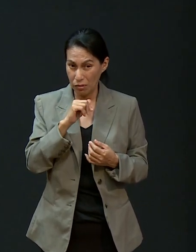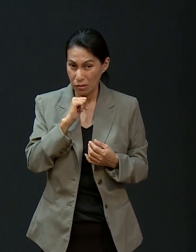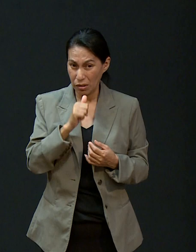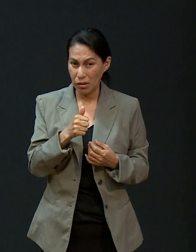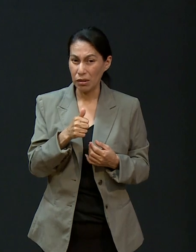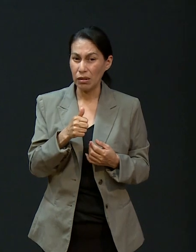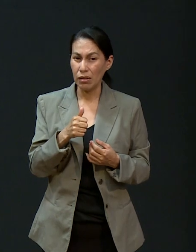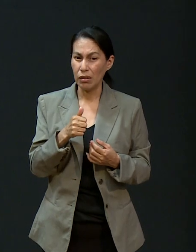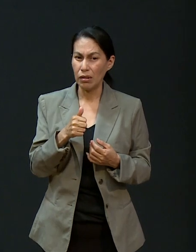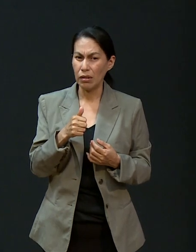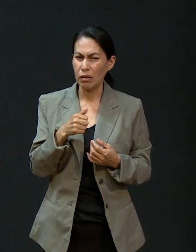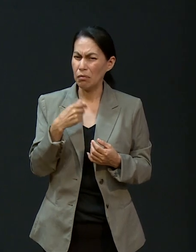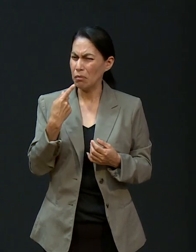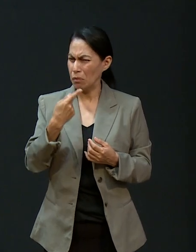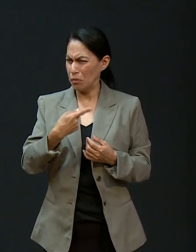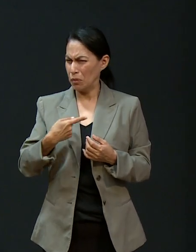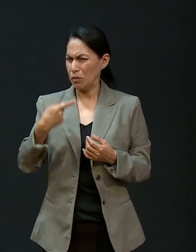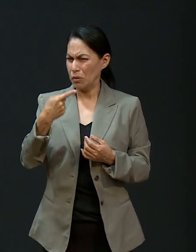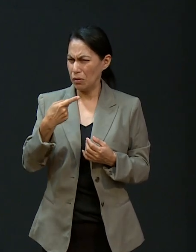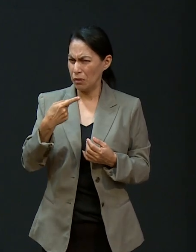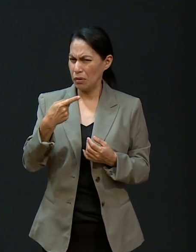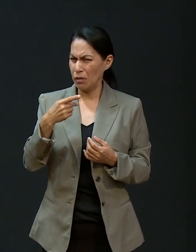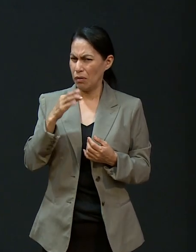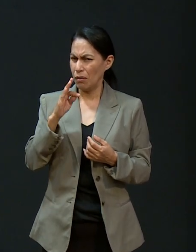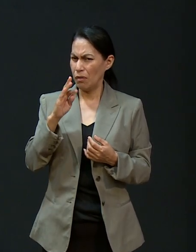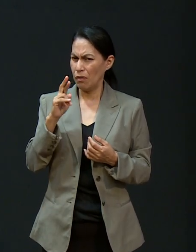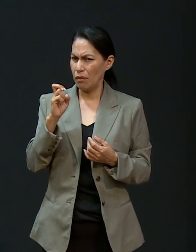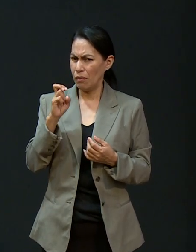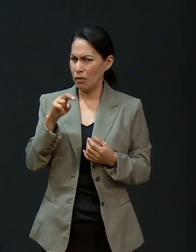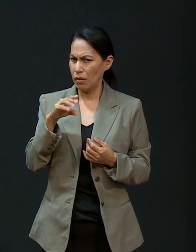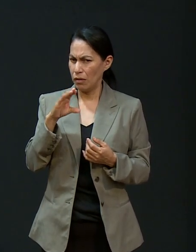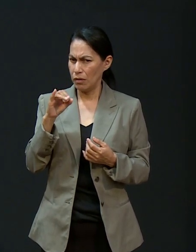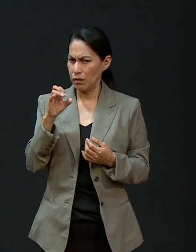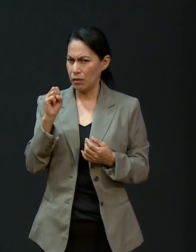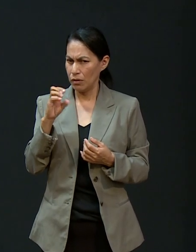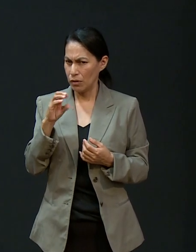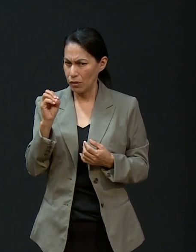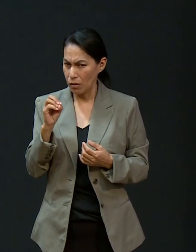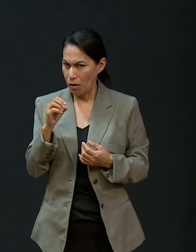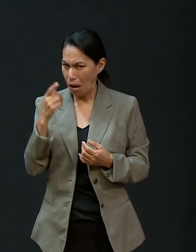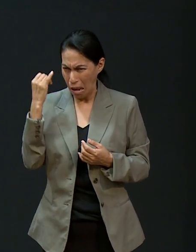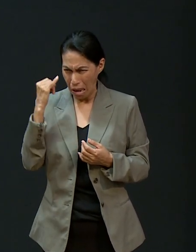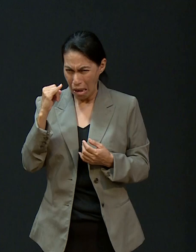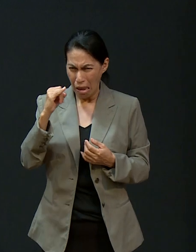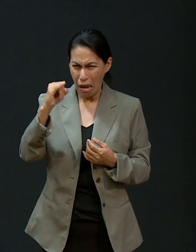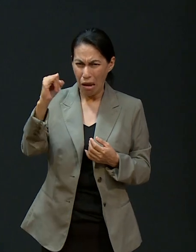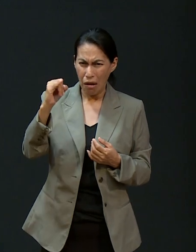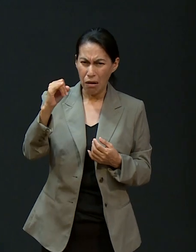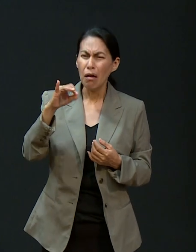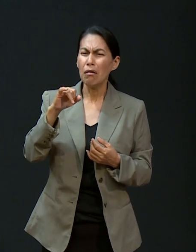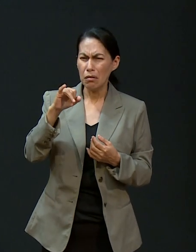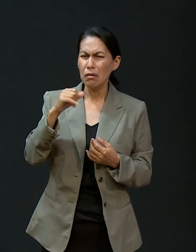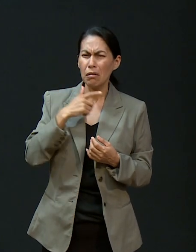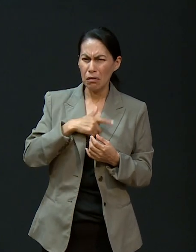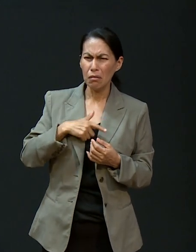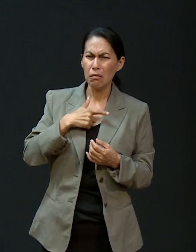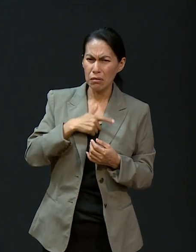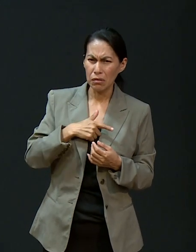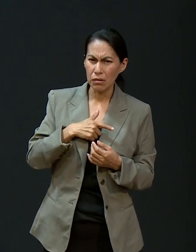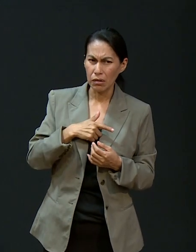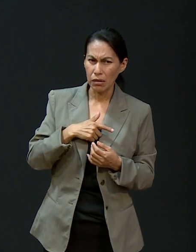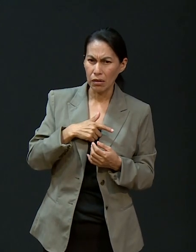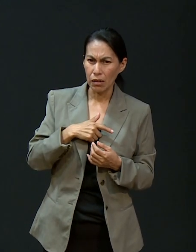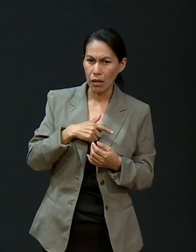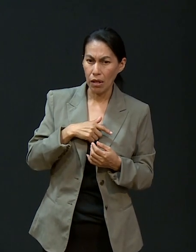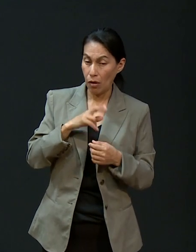quería me preocupar. Como que me preguntó, ¿Francisco le gusta el lejos? Y yo dije, sí, es porque le gusta. Le gusta